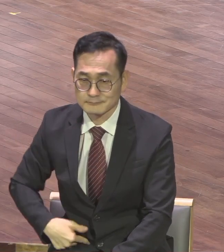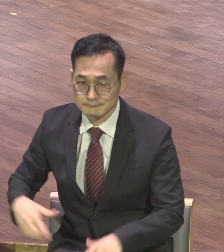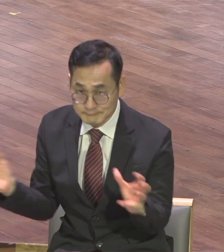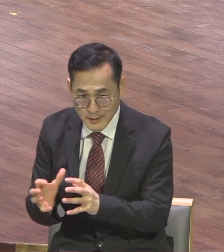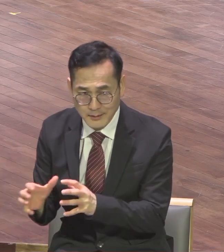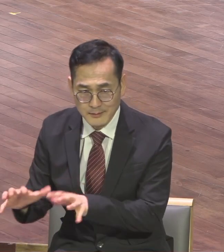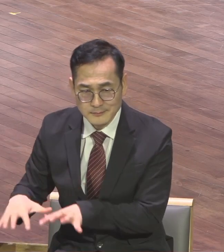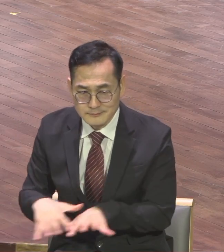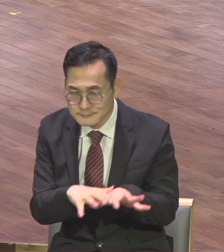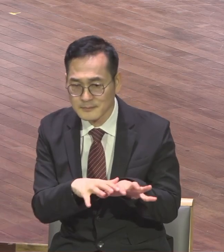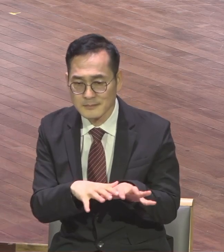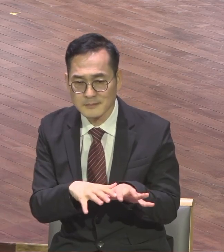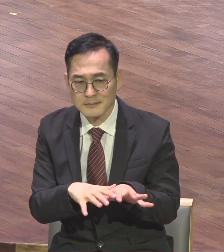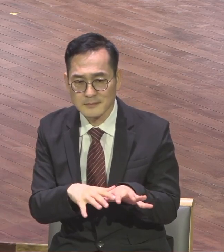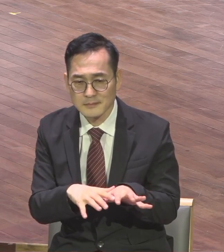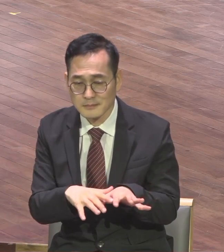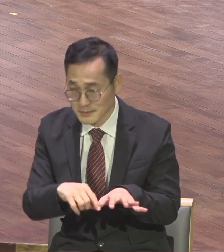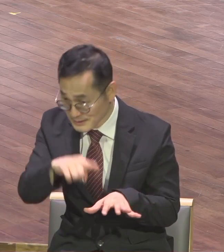사명 감당해야 되겠다.